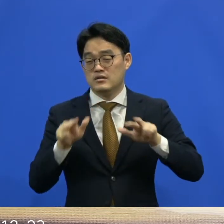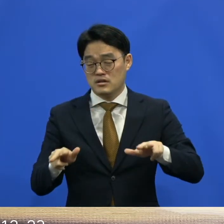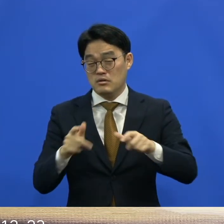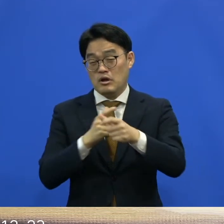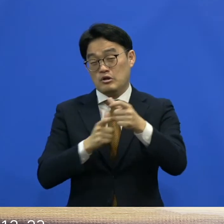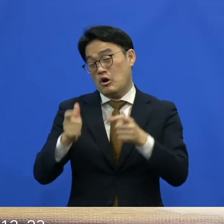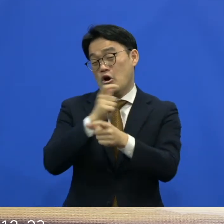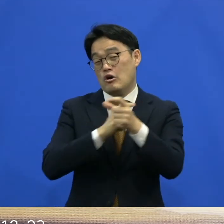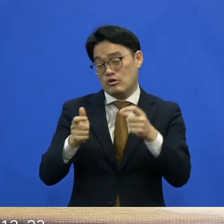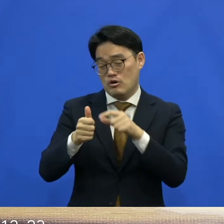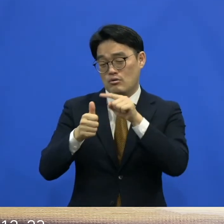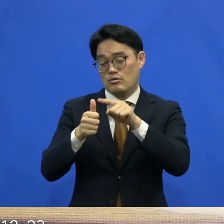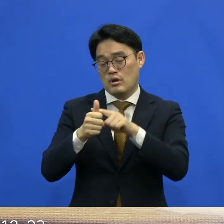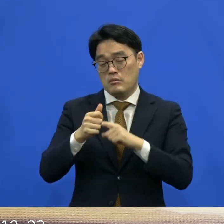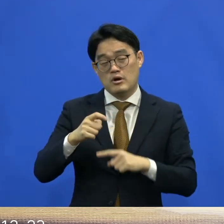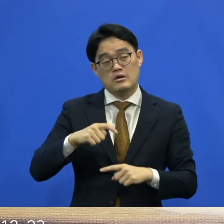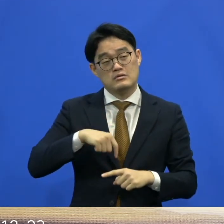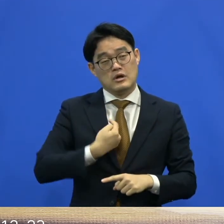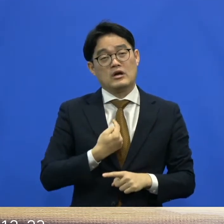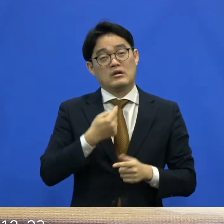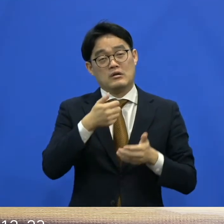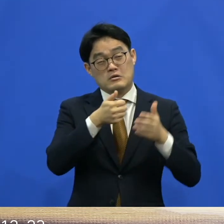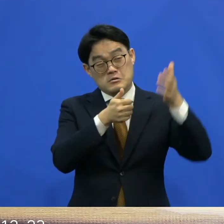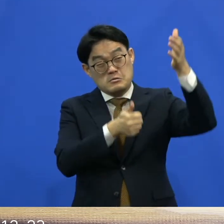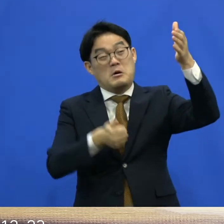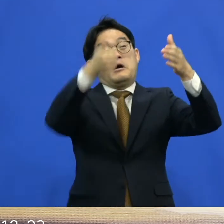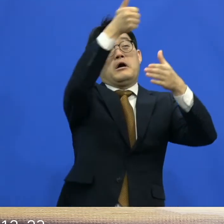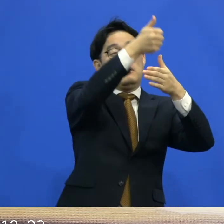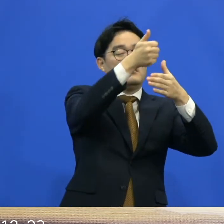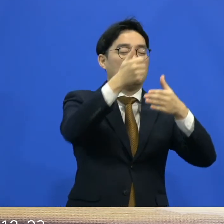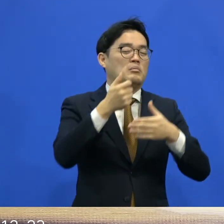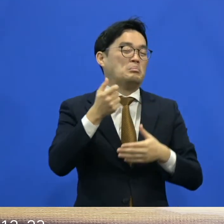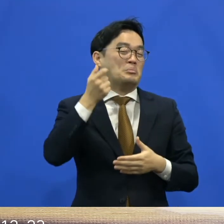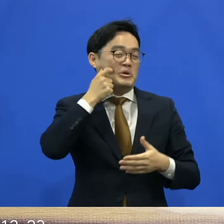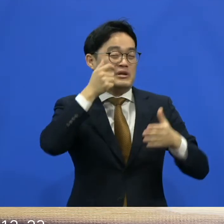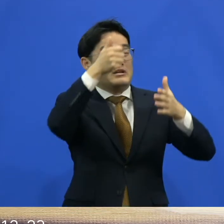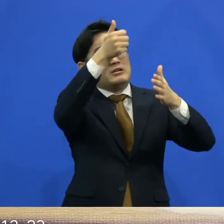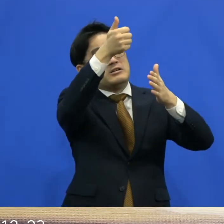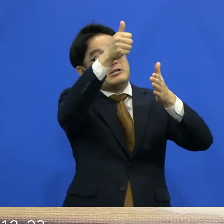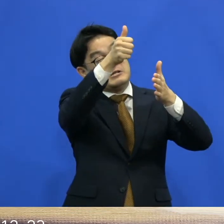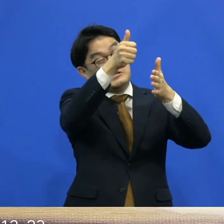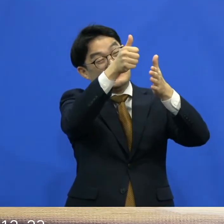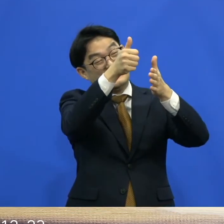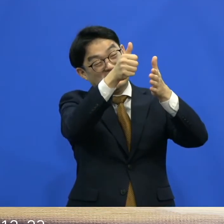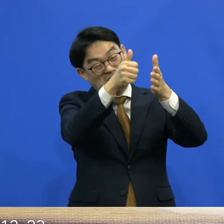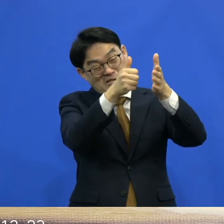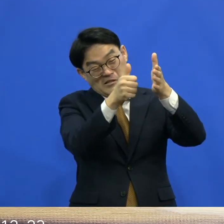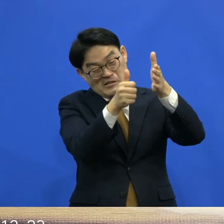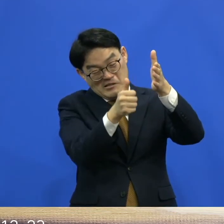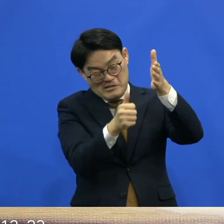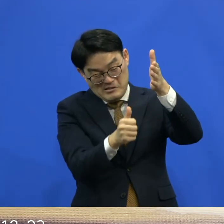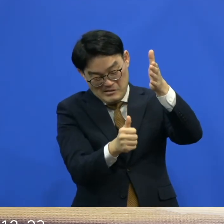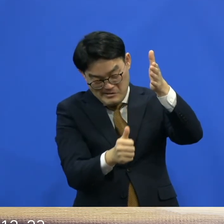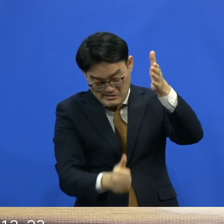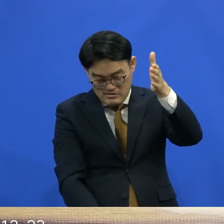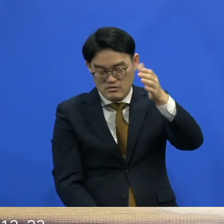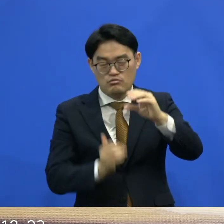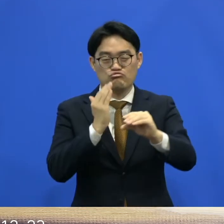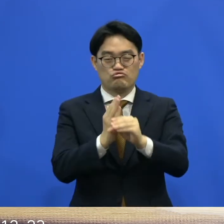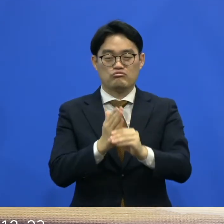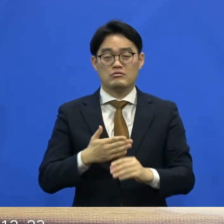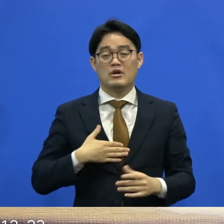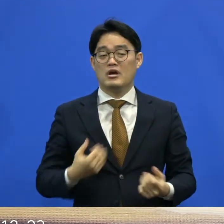우리의 인생에도 종종 구덩이에 빠지면 내 힘으로는 도저히 어떻게 할 수 없는 상태예요.